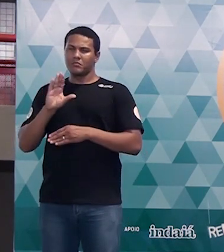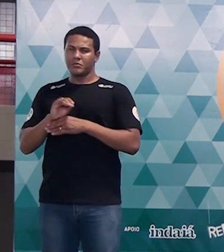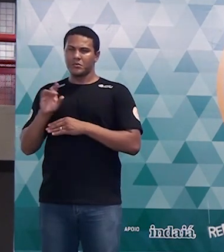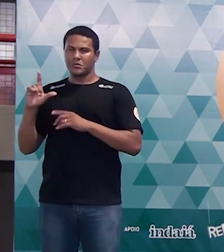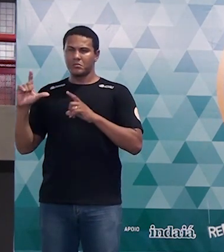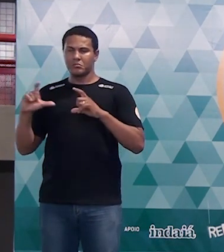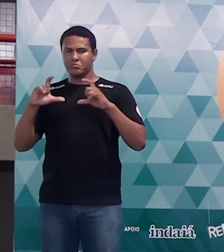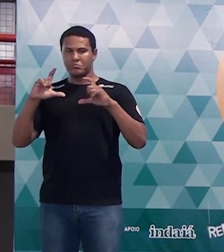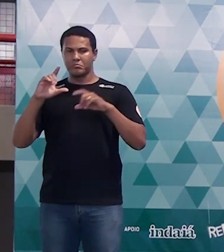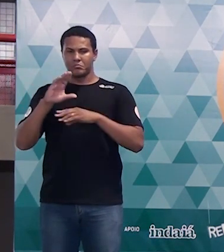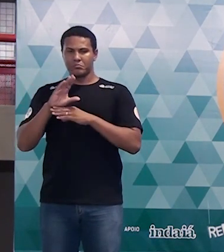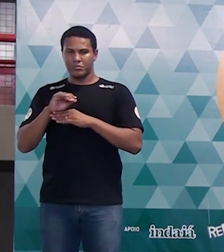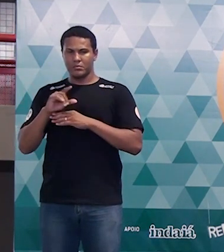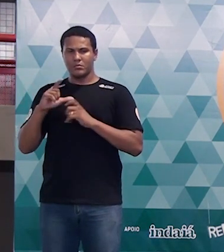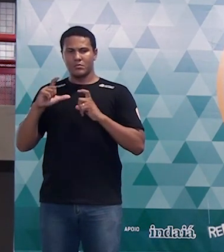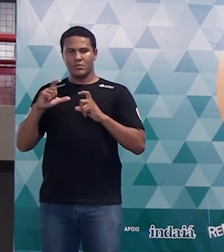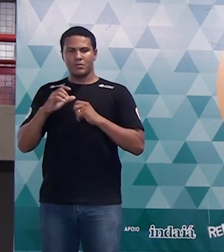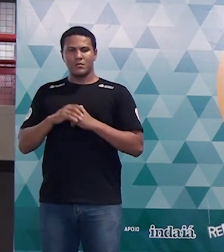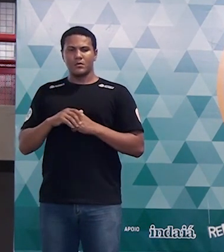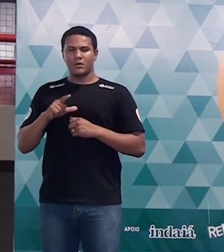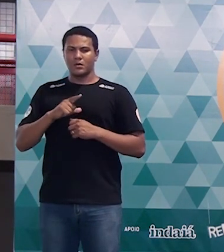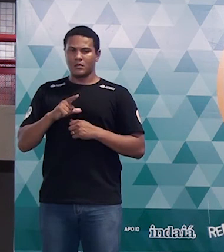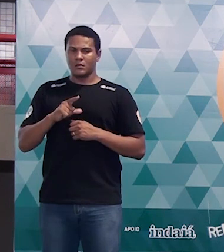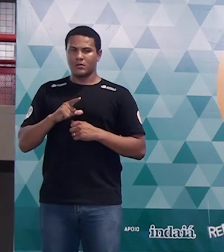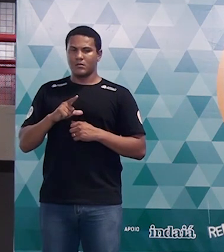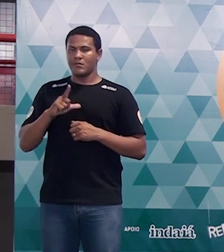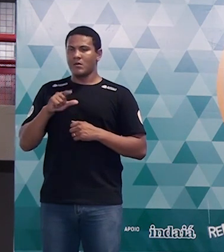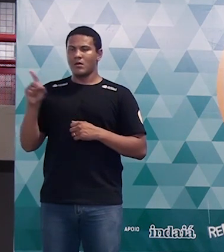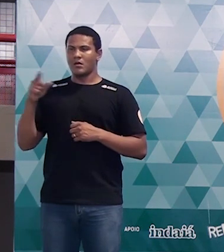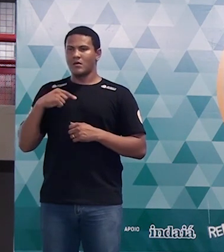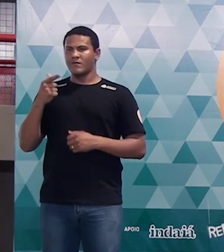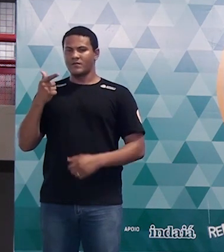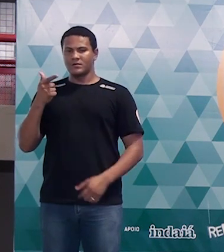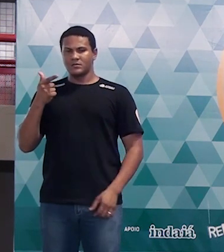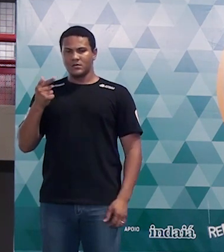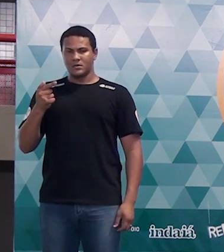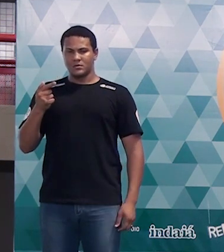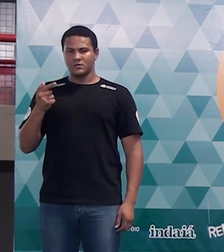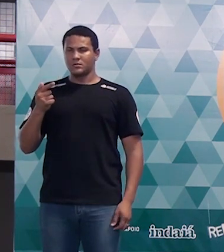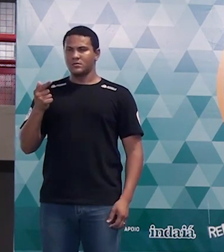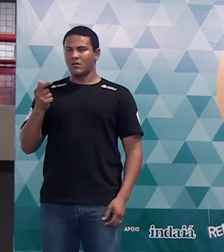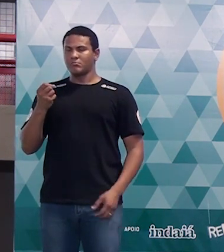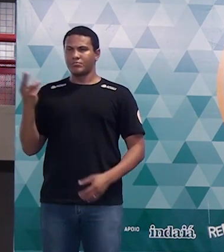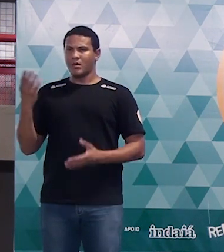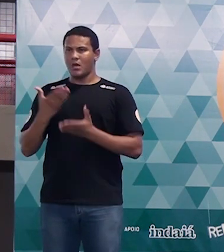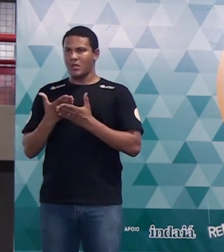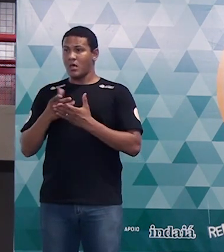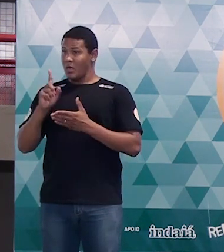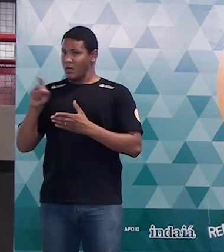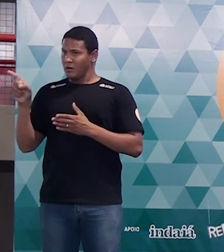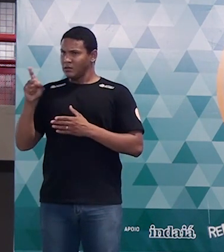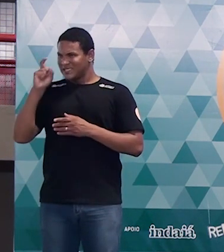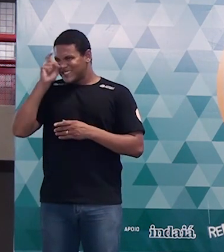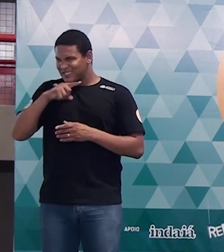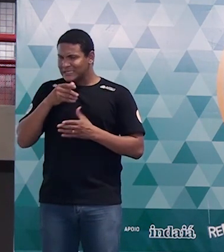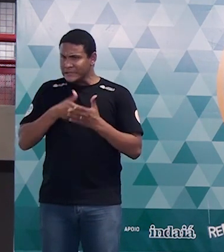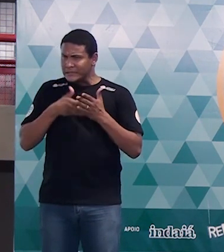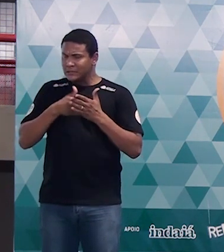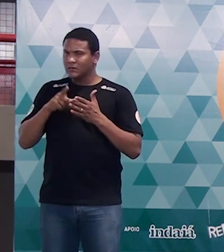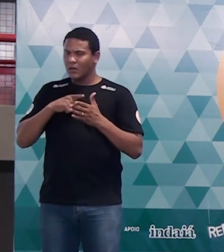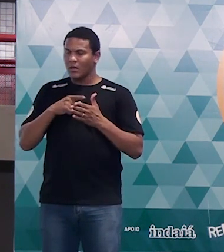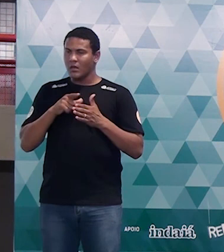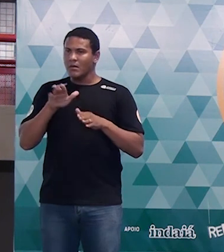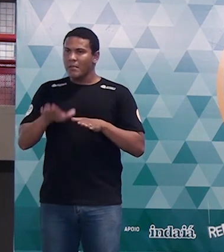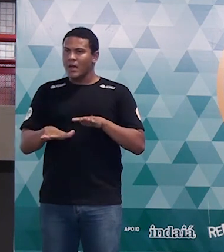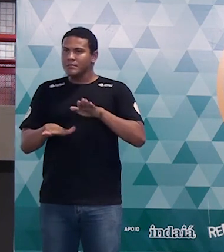da minha tela. São 27 aulas de trigonometria. É feito para quem tem dificuldade mesmo, bem passo a passo, tá